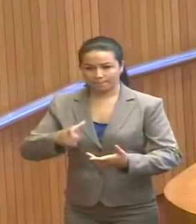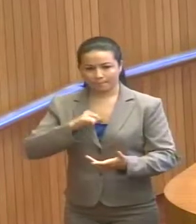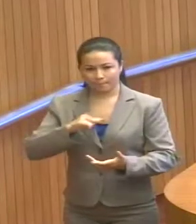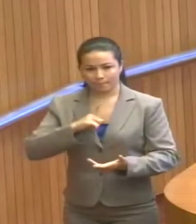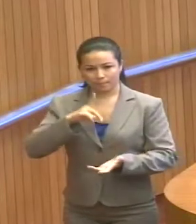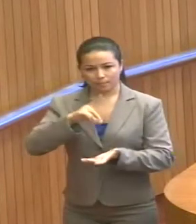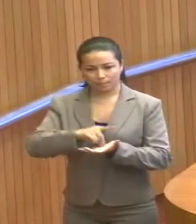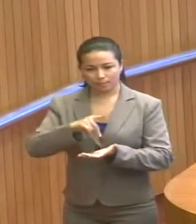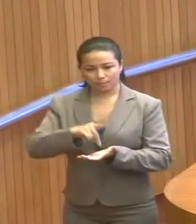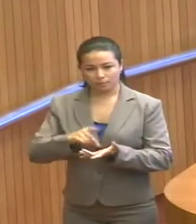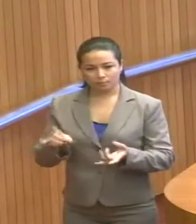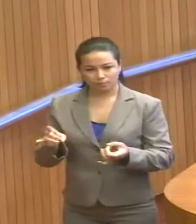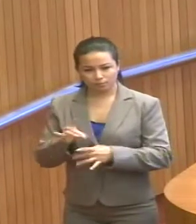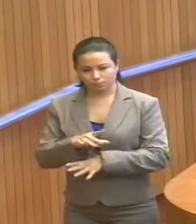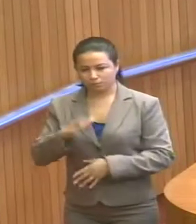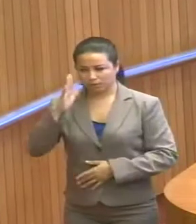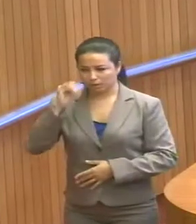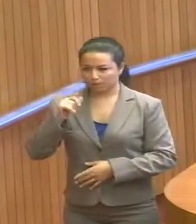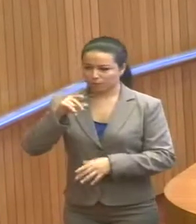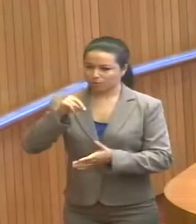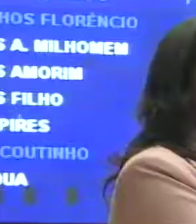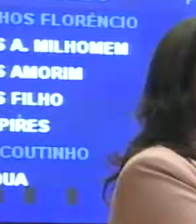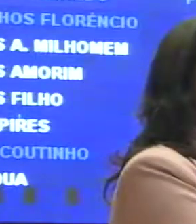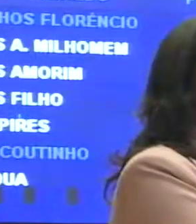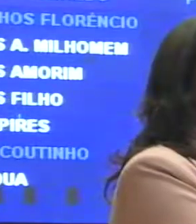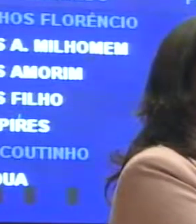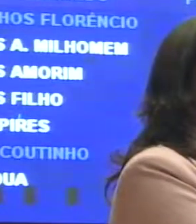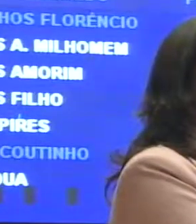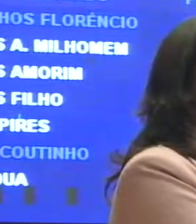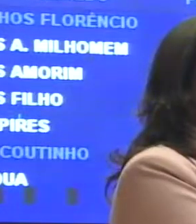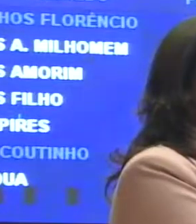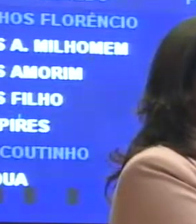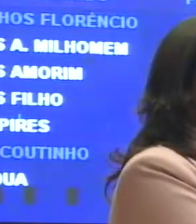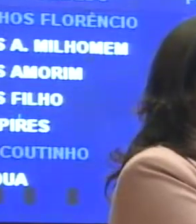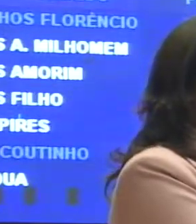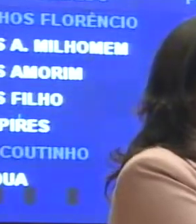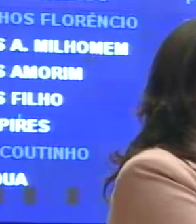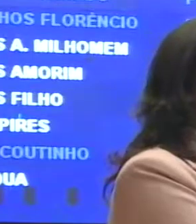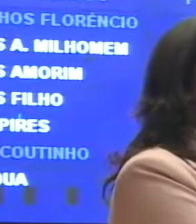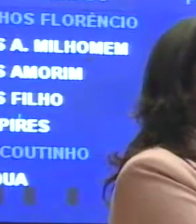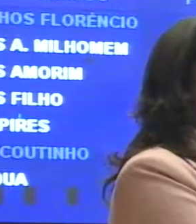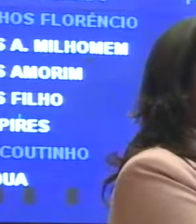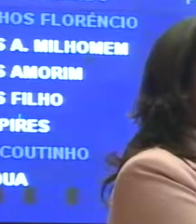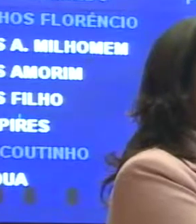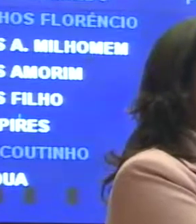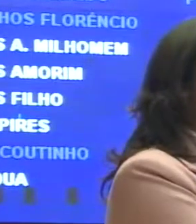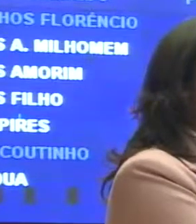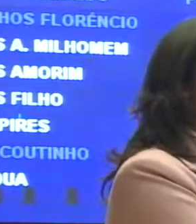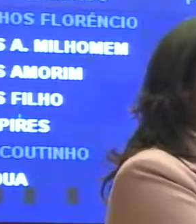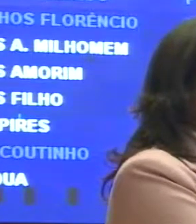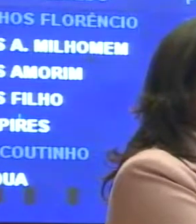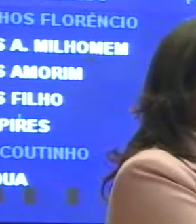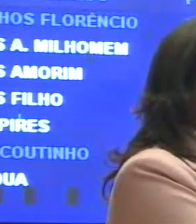ser, na verdade, conclusivos e saber efetivamente as razões reais e, ao mesmo tempo,